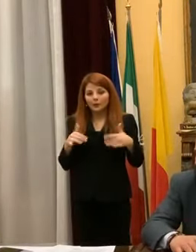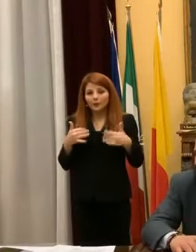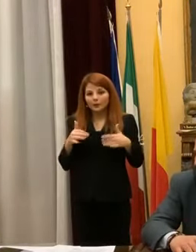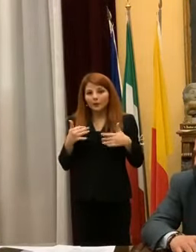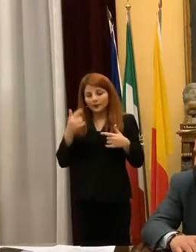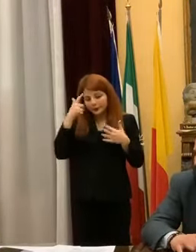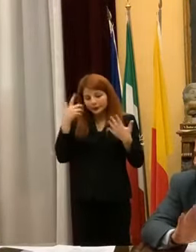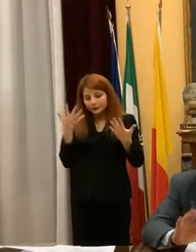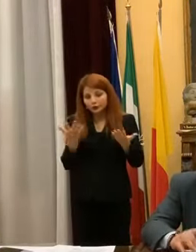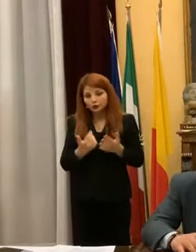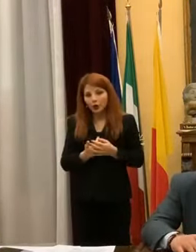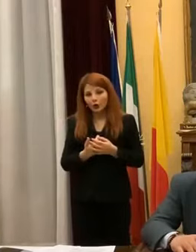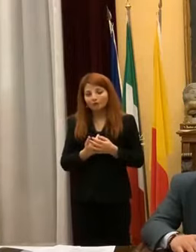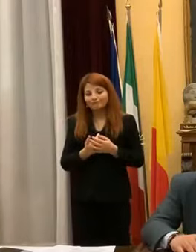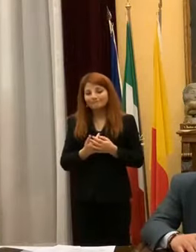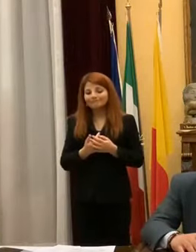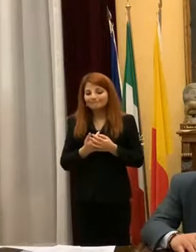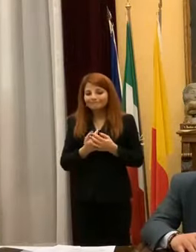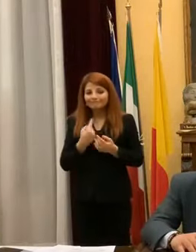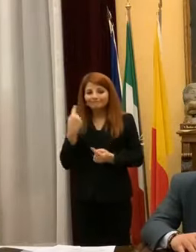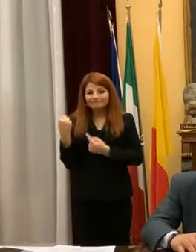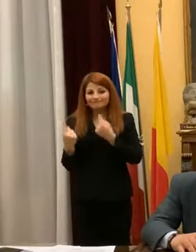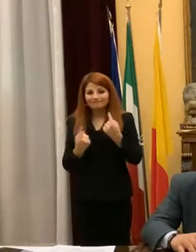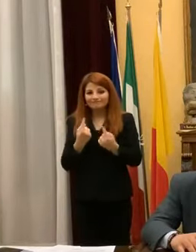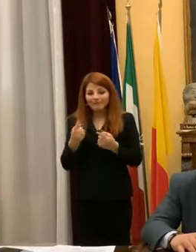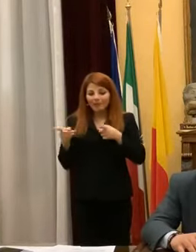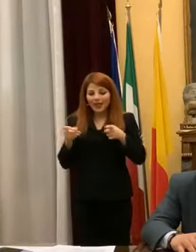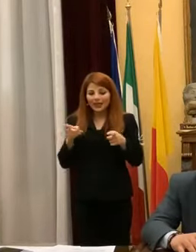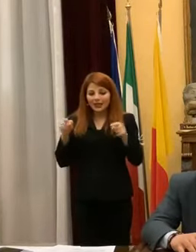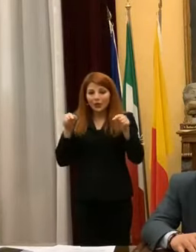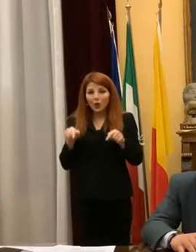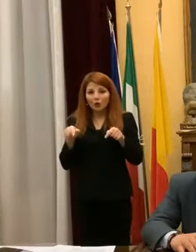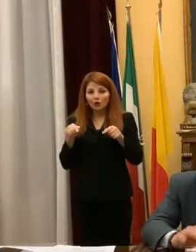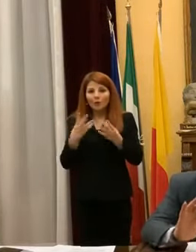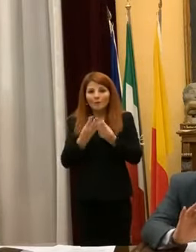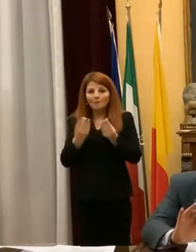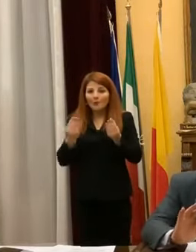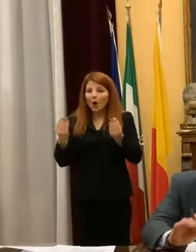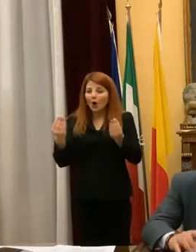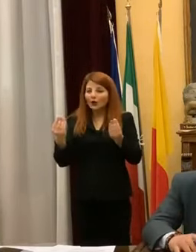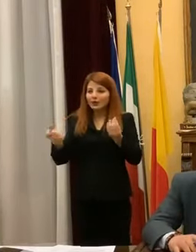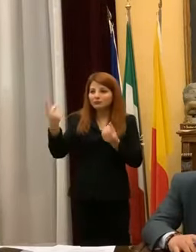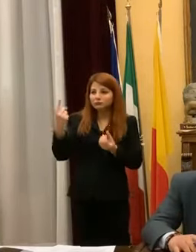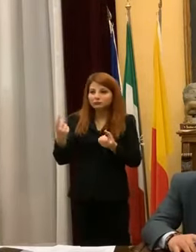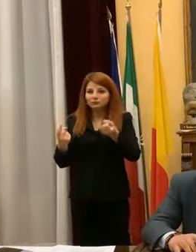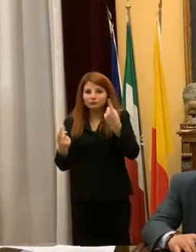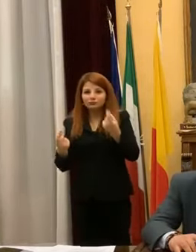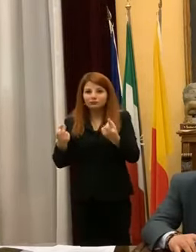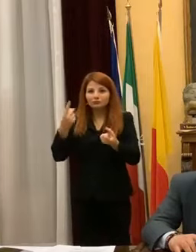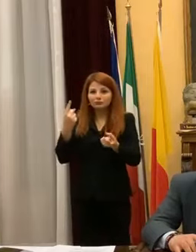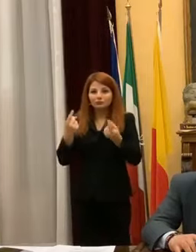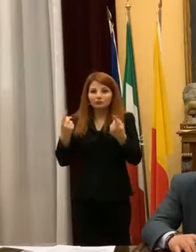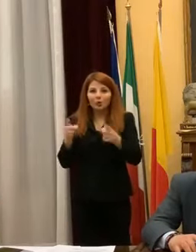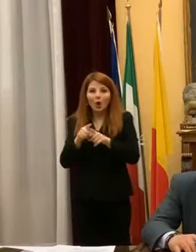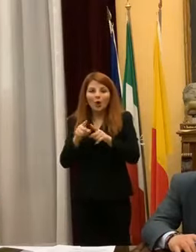periodi non stanno capitando a caso. E voglio anche ribadire che avevo